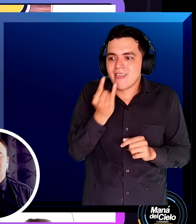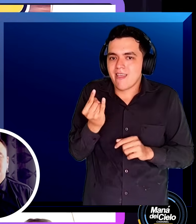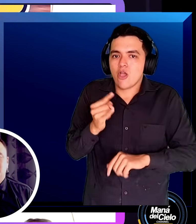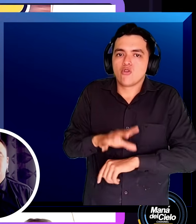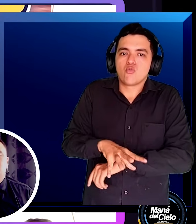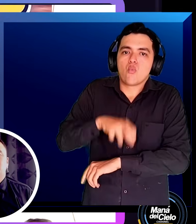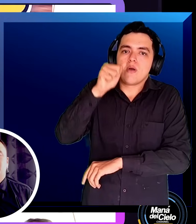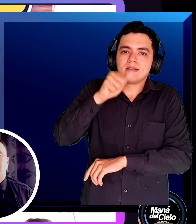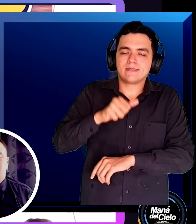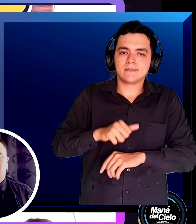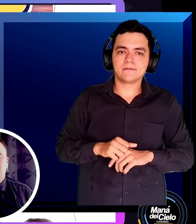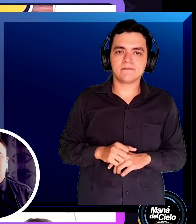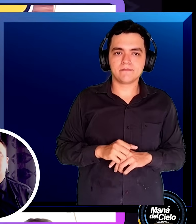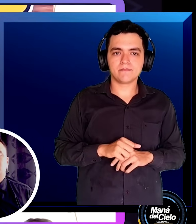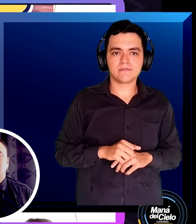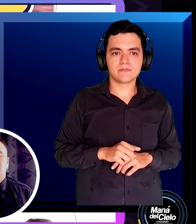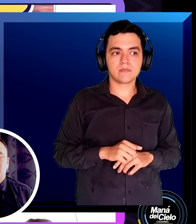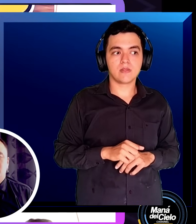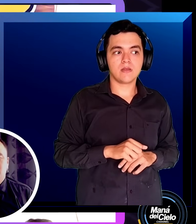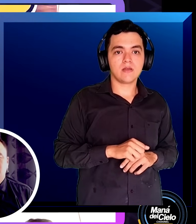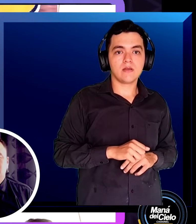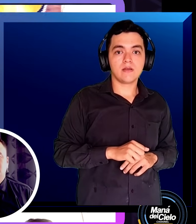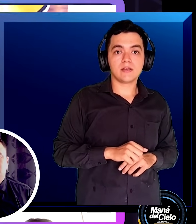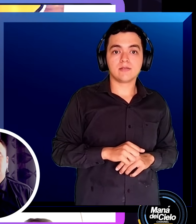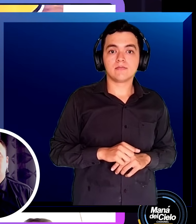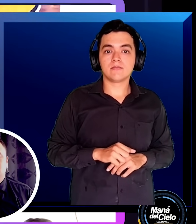hagamos un alto en el camino.